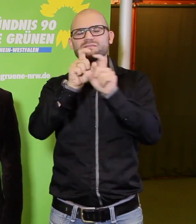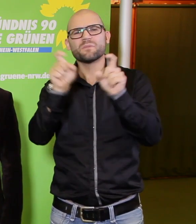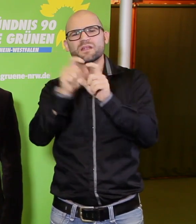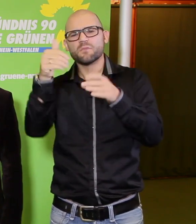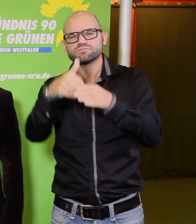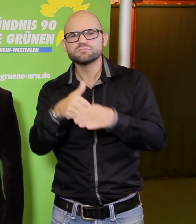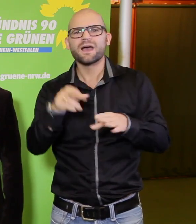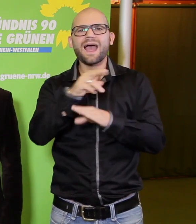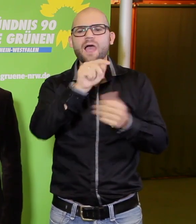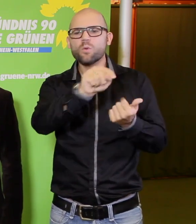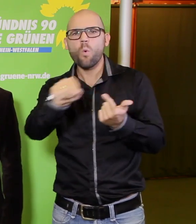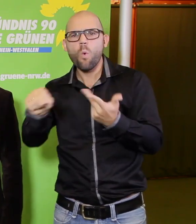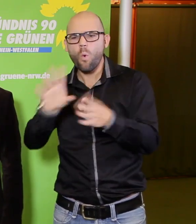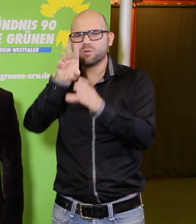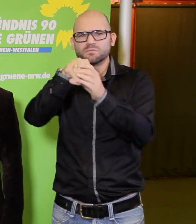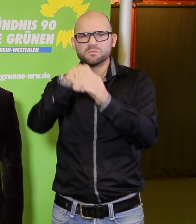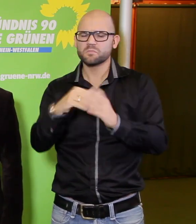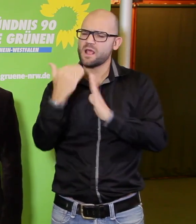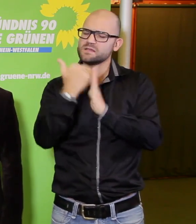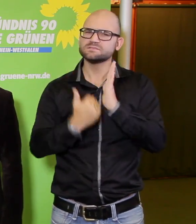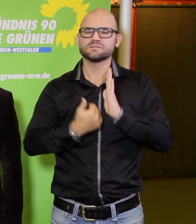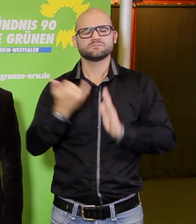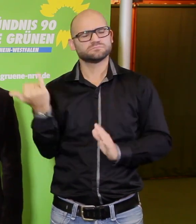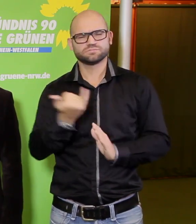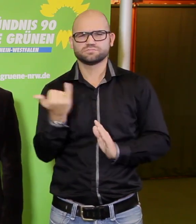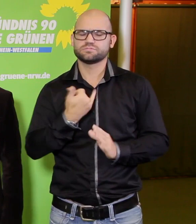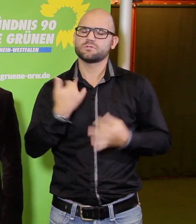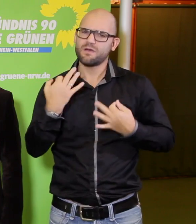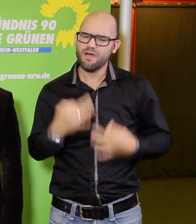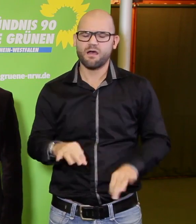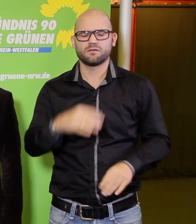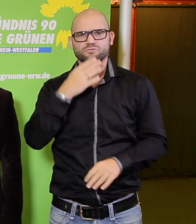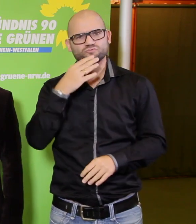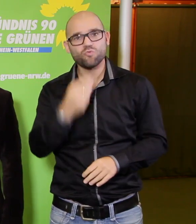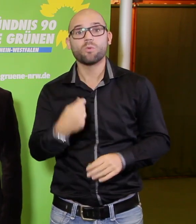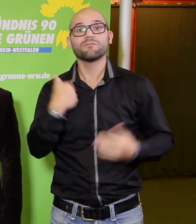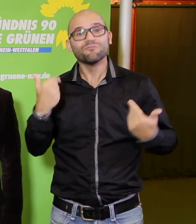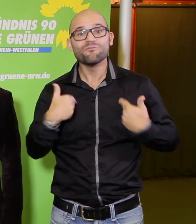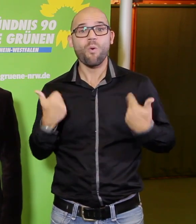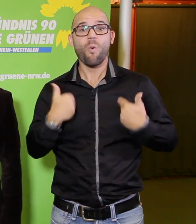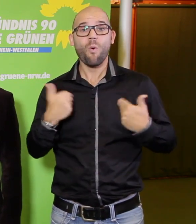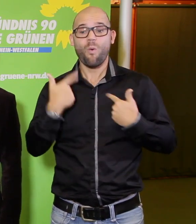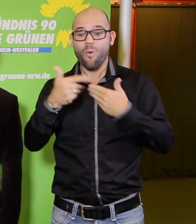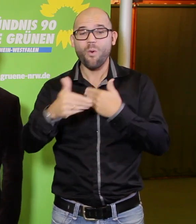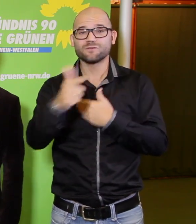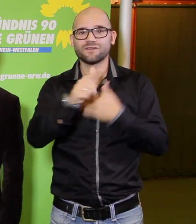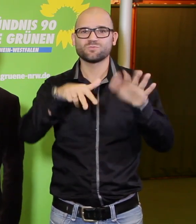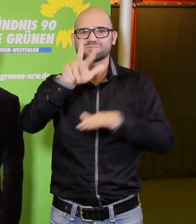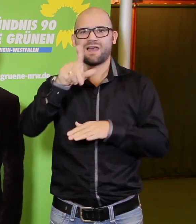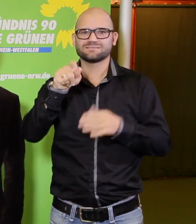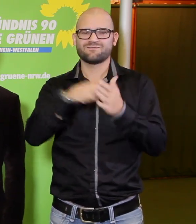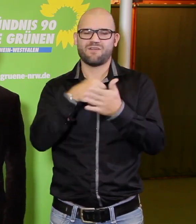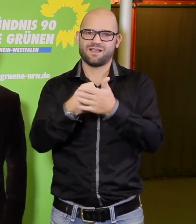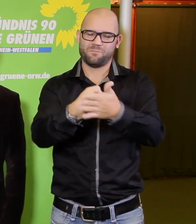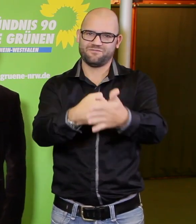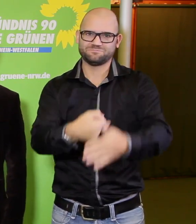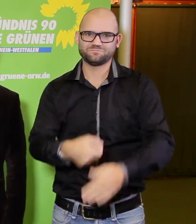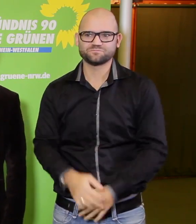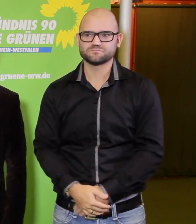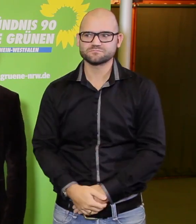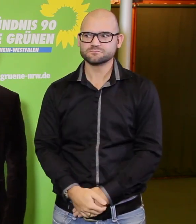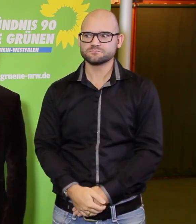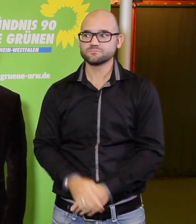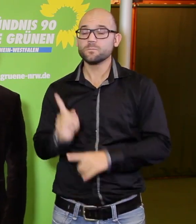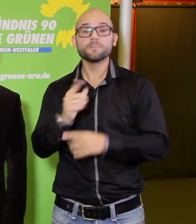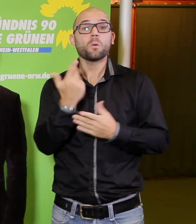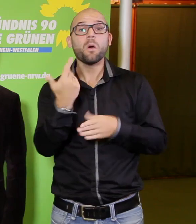sind vertreten. Also die können sich echt sehen lassen, die Kandidatinnen und Kandidaten. Und wir freuen uns total, mit ihnen dann nächstes Jahr auch Wahlkampf zu machen. Ja, die Inhalte kamen